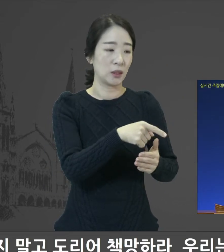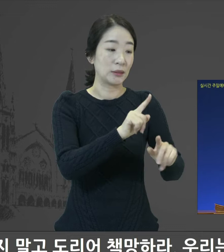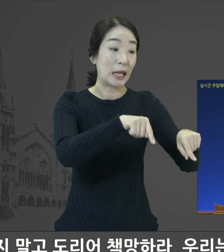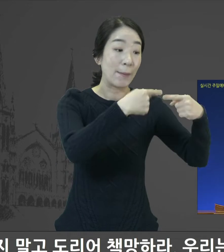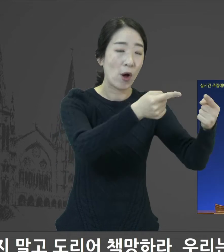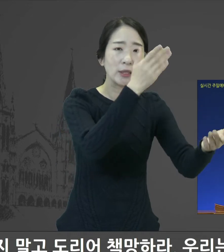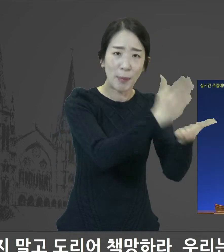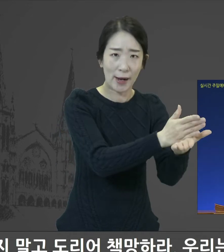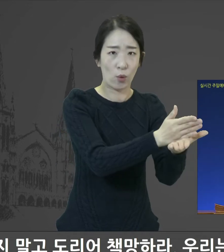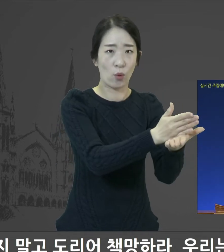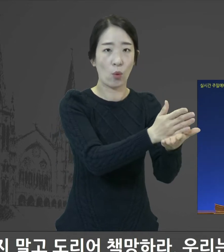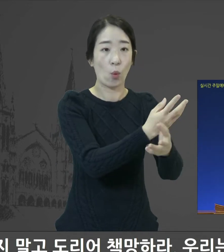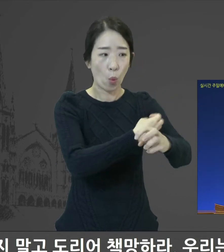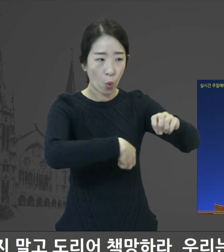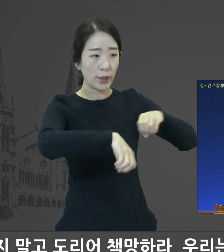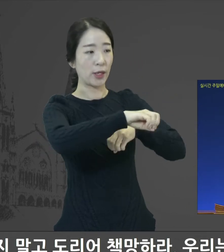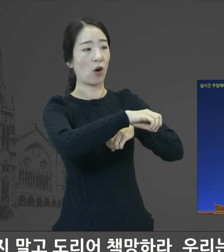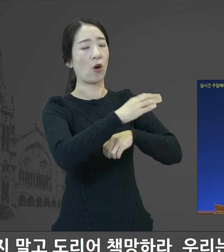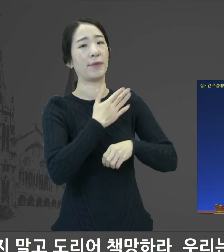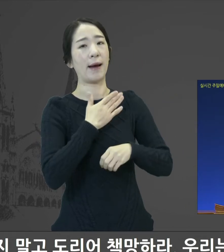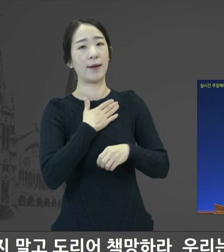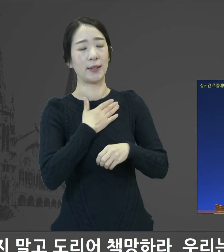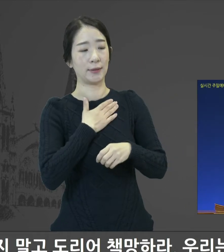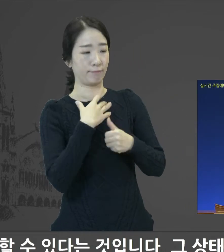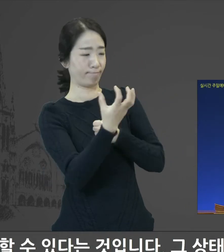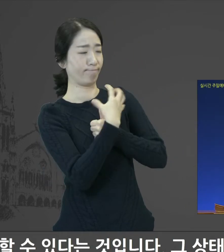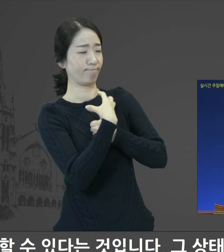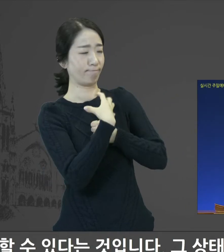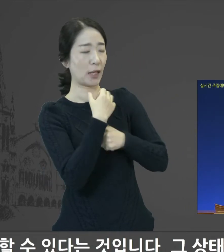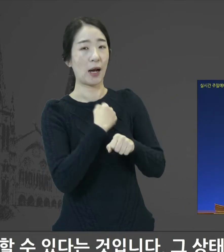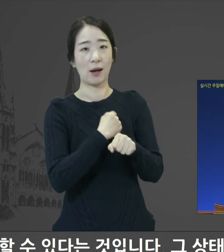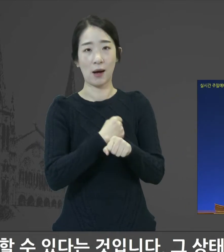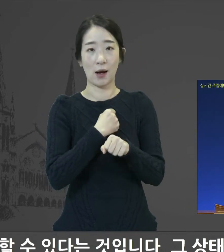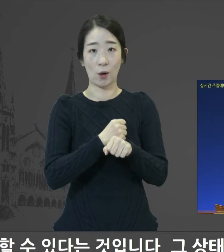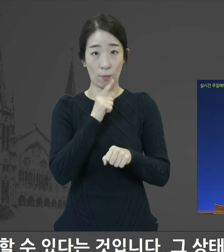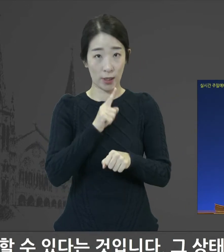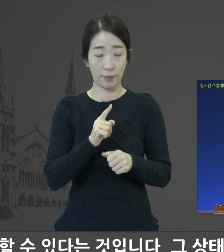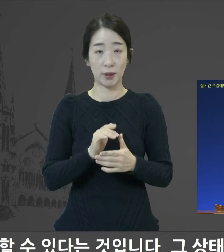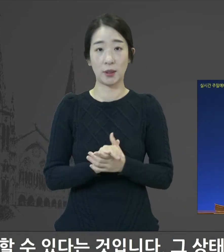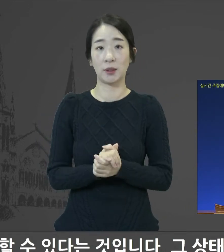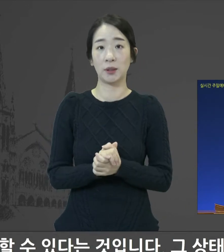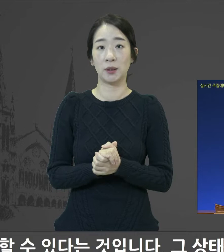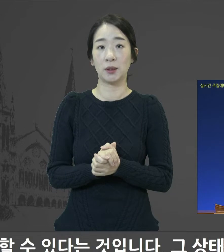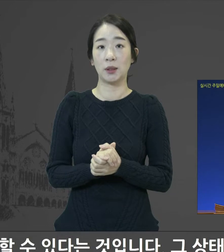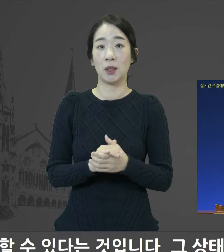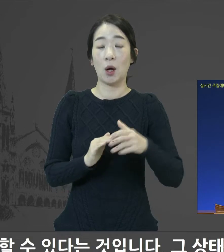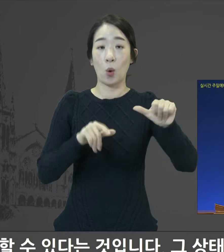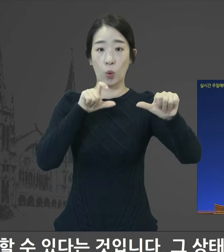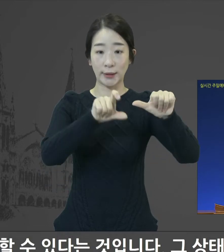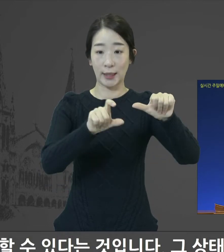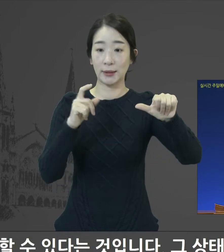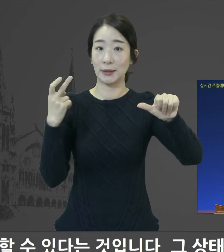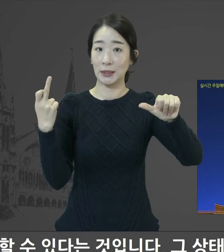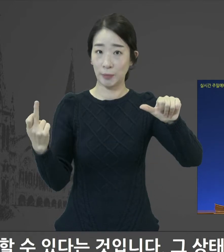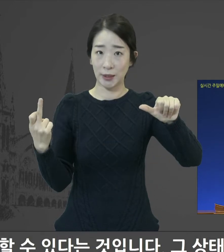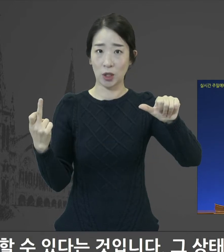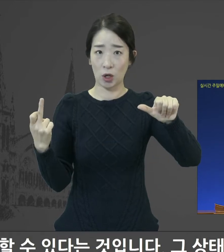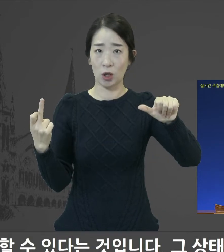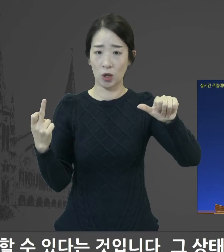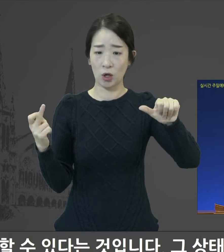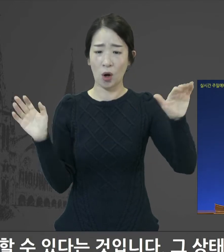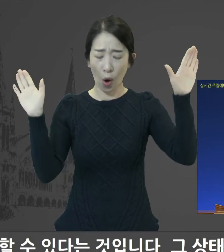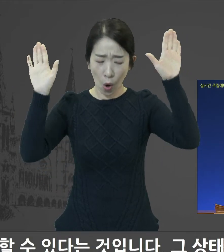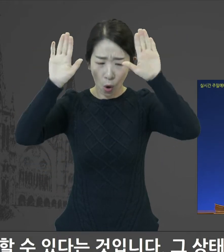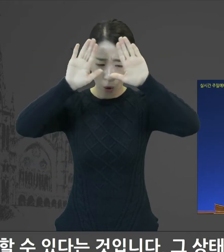말고 도리어 자신을 책망하라 라고 선포하는 거죠. 12절은 어둠의 일에 참여할